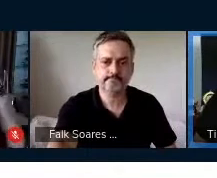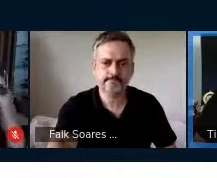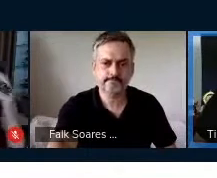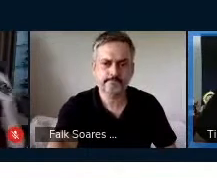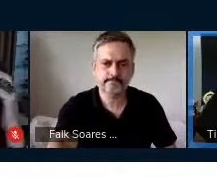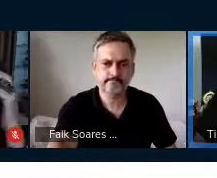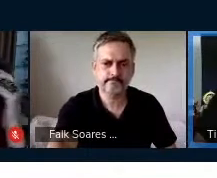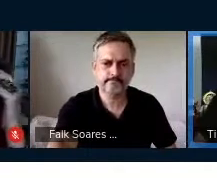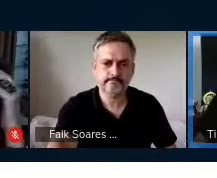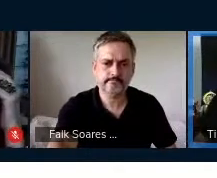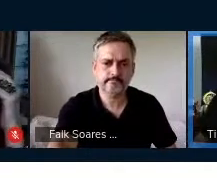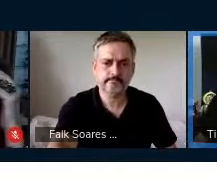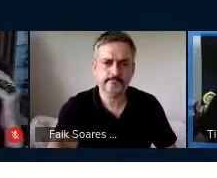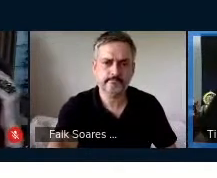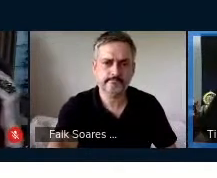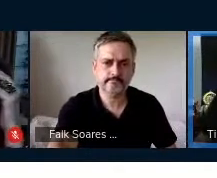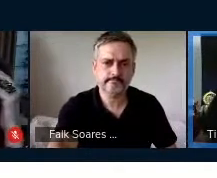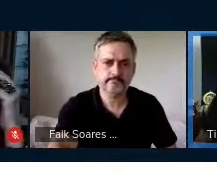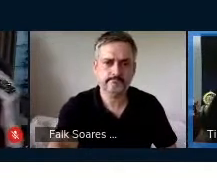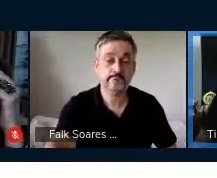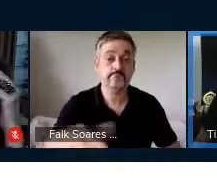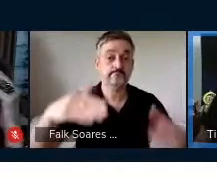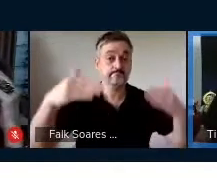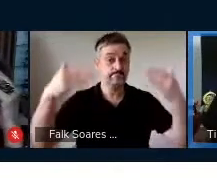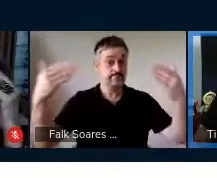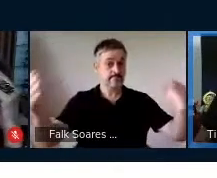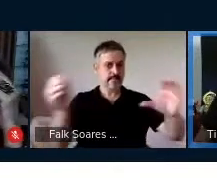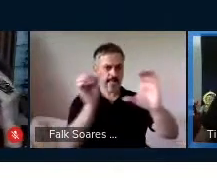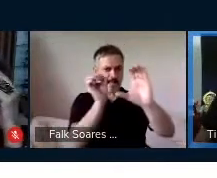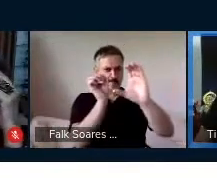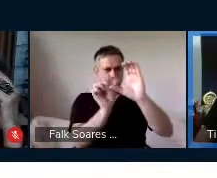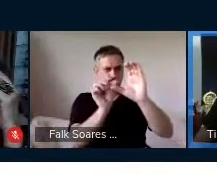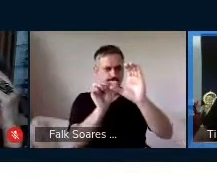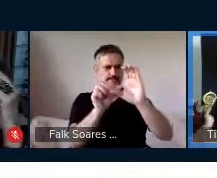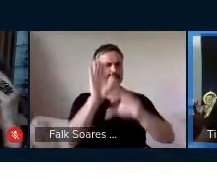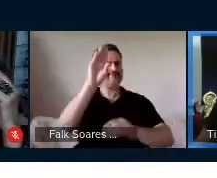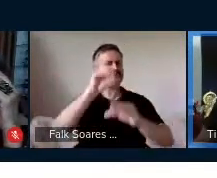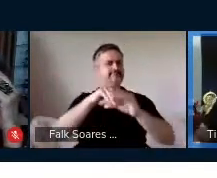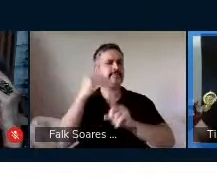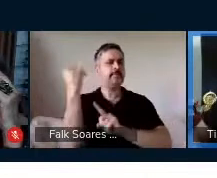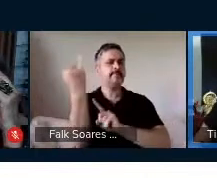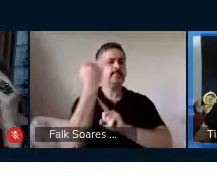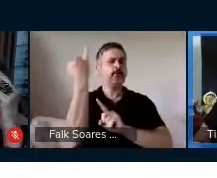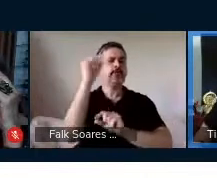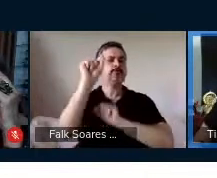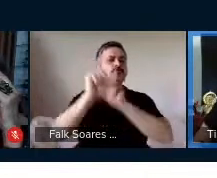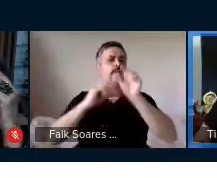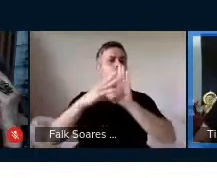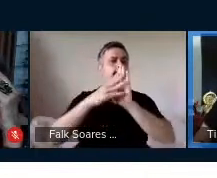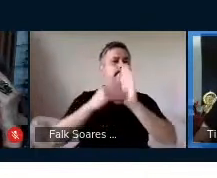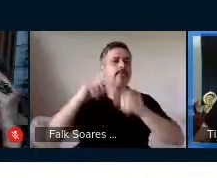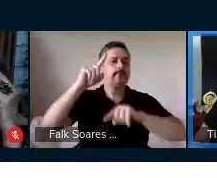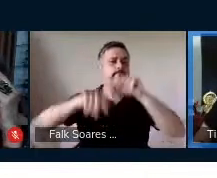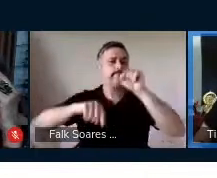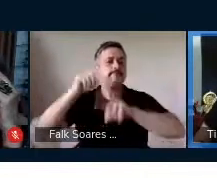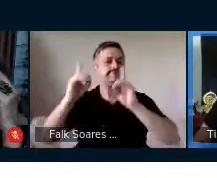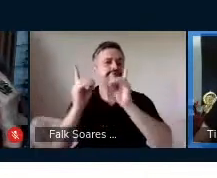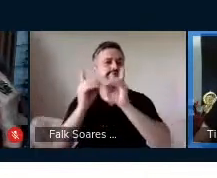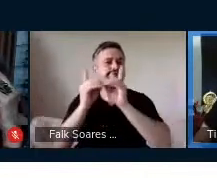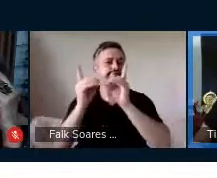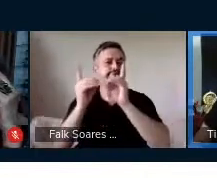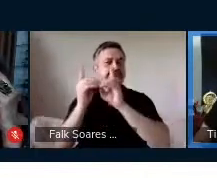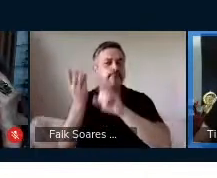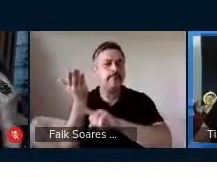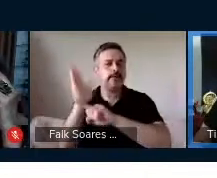ela é apresentada, a representação do conceito e o QR Code que traz esse sinal em movimento. E nós temos